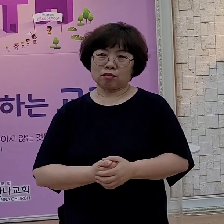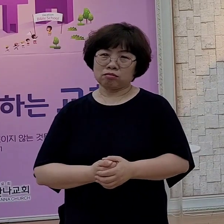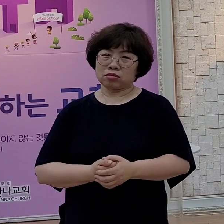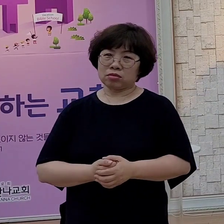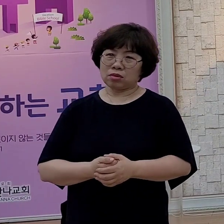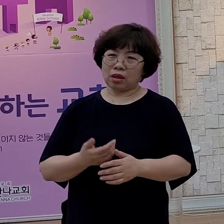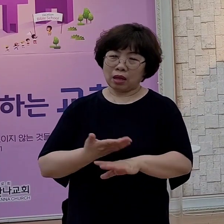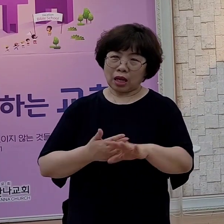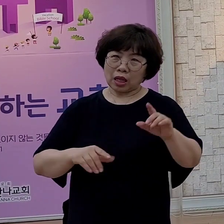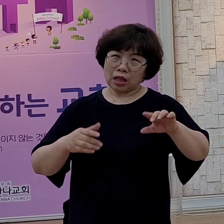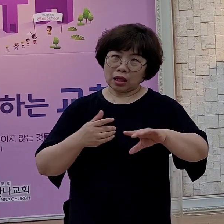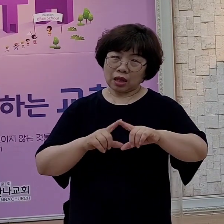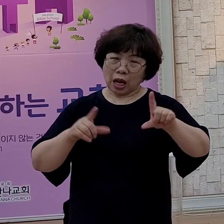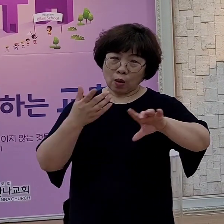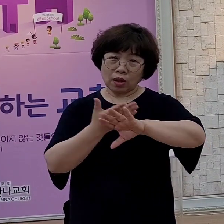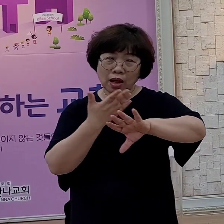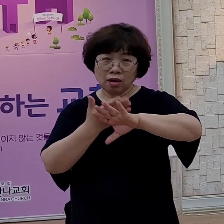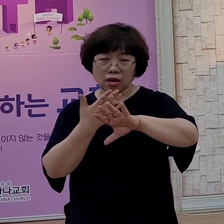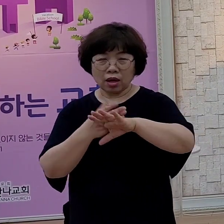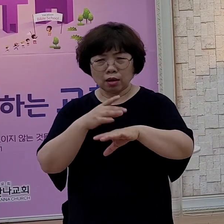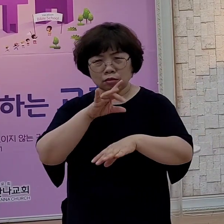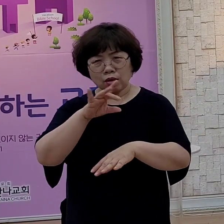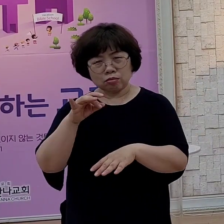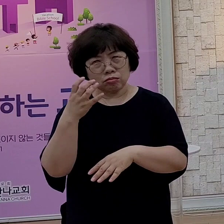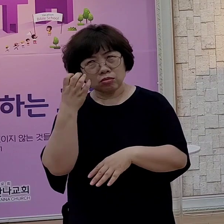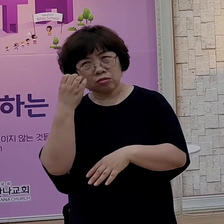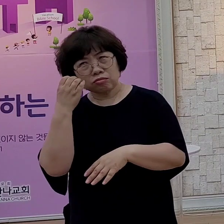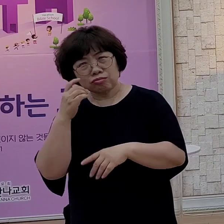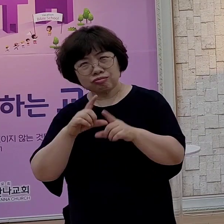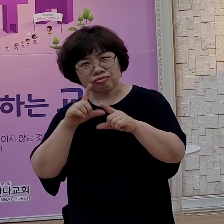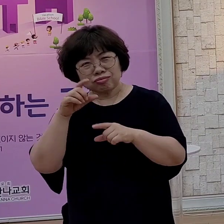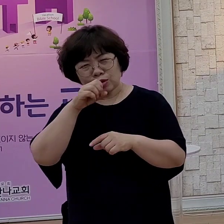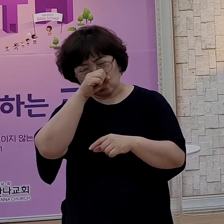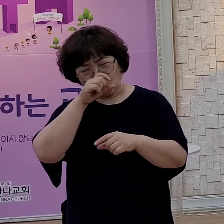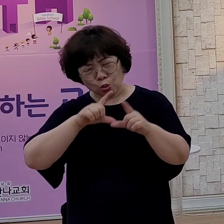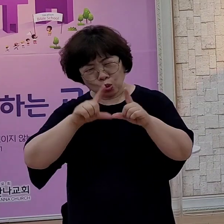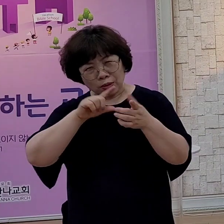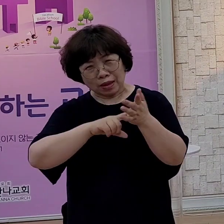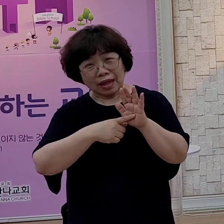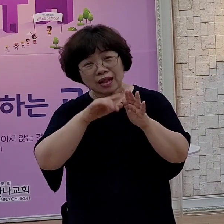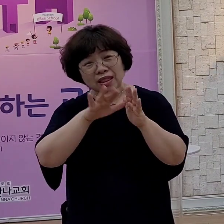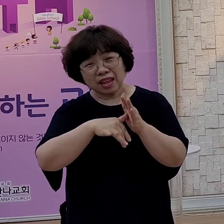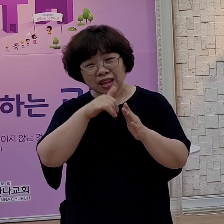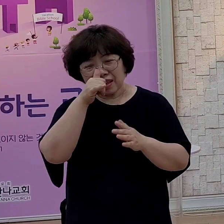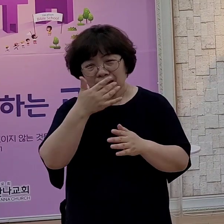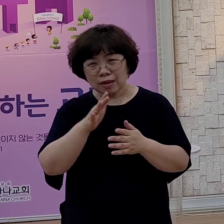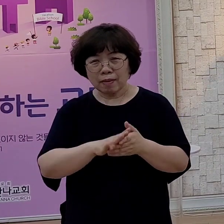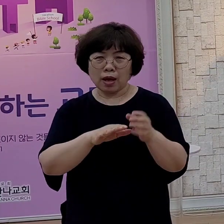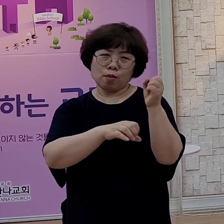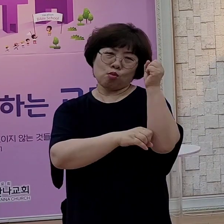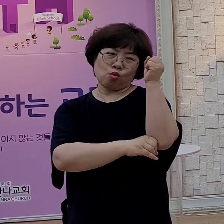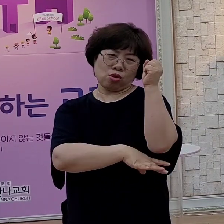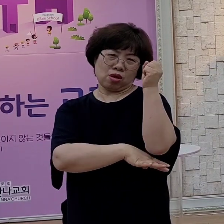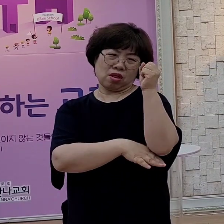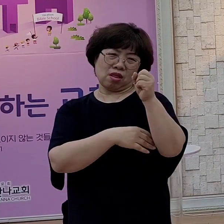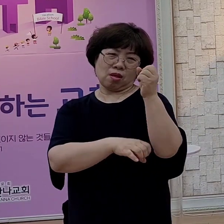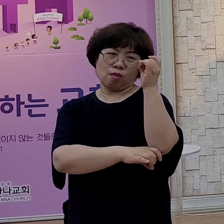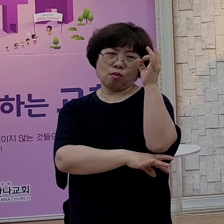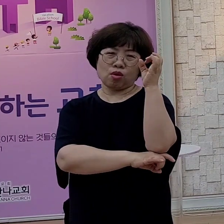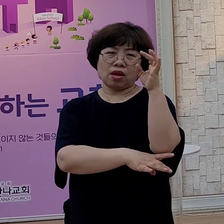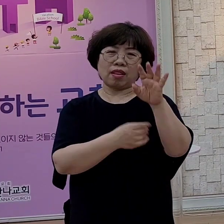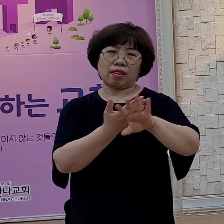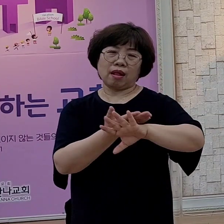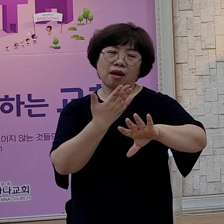너그럽고 받아주고 막 사람이 좋을 때가 있습니다. 여러분, 그런데요, 결국 본질은 뭐냐? 우리